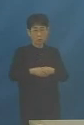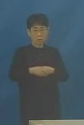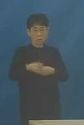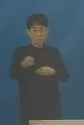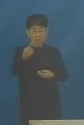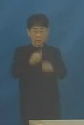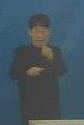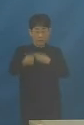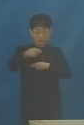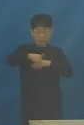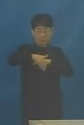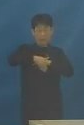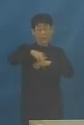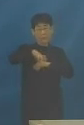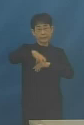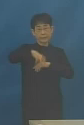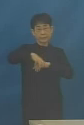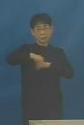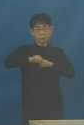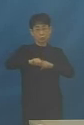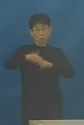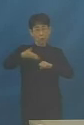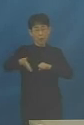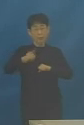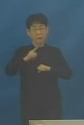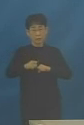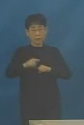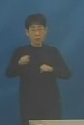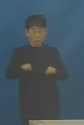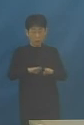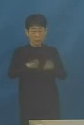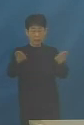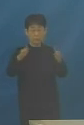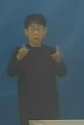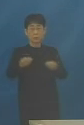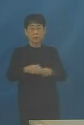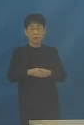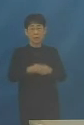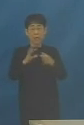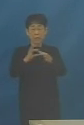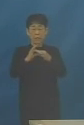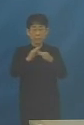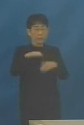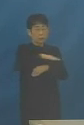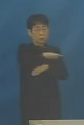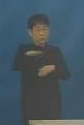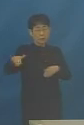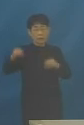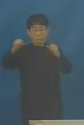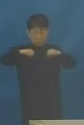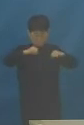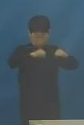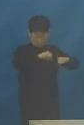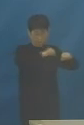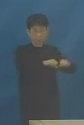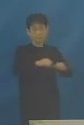とであのこれが今動き始めましたあの関係の皆さんも了解をされましたそれであの